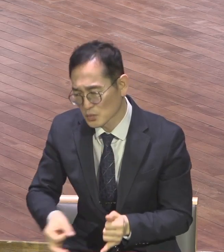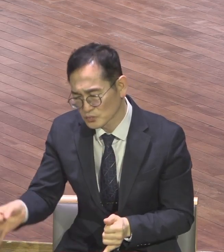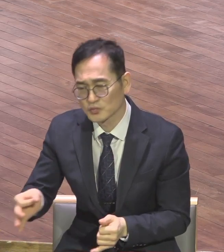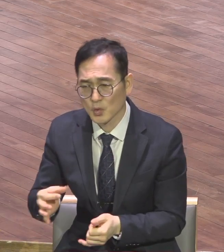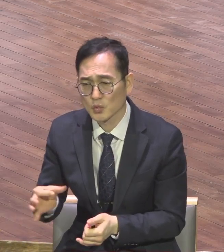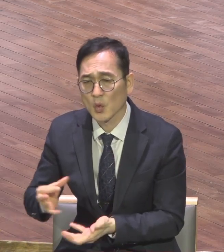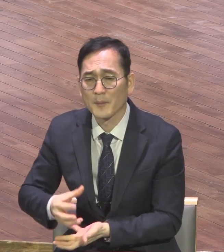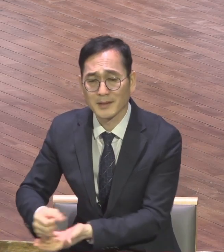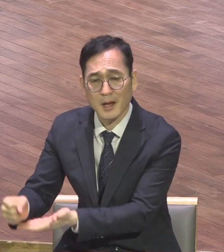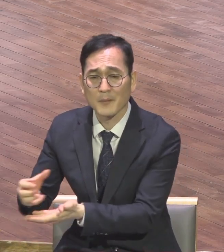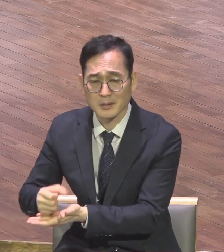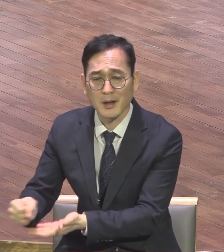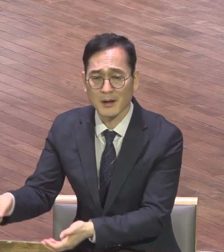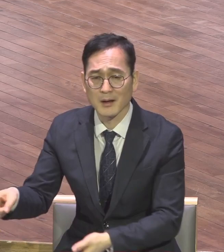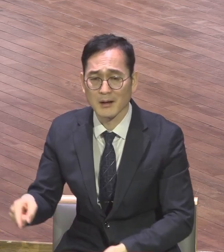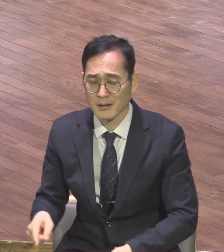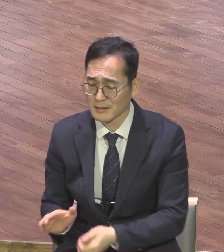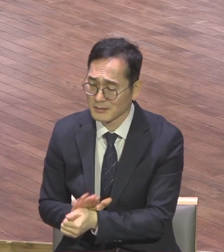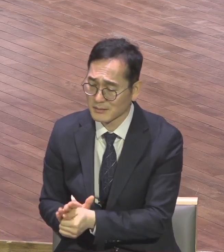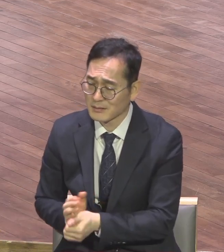그랬어요. 매일